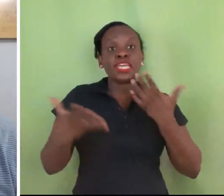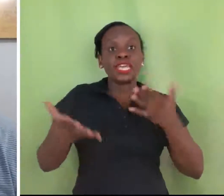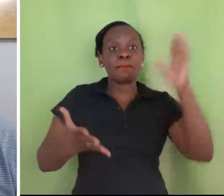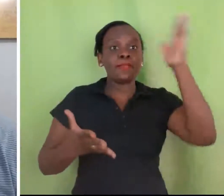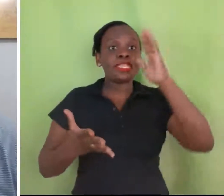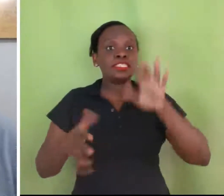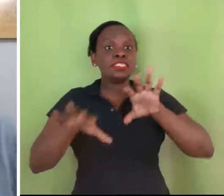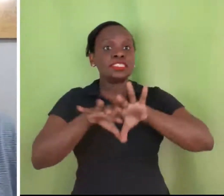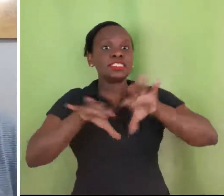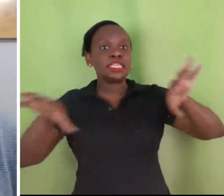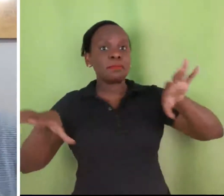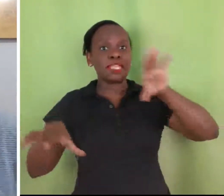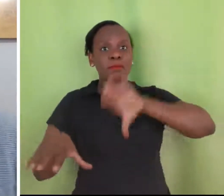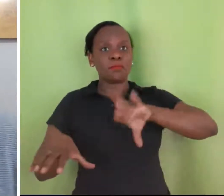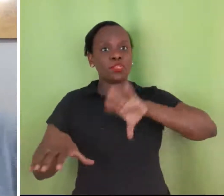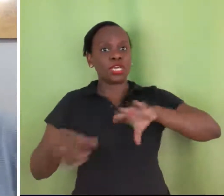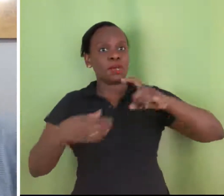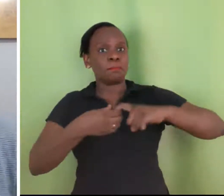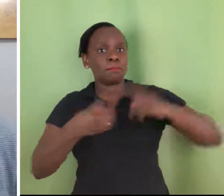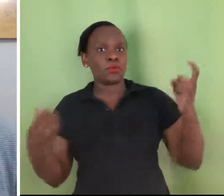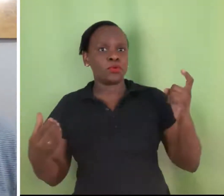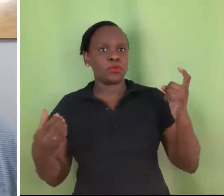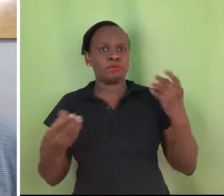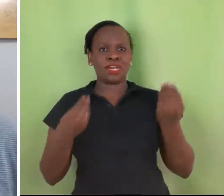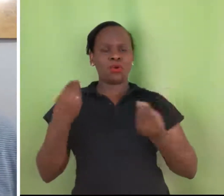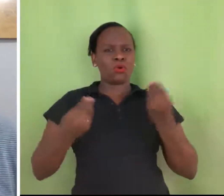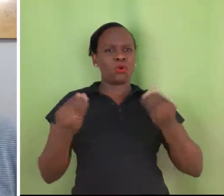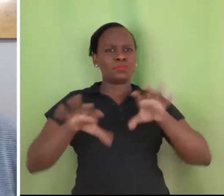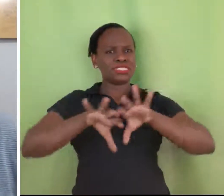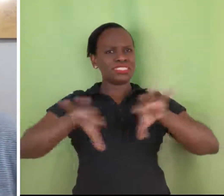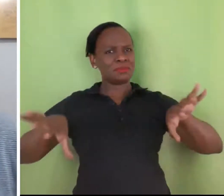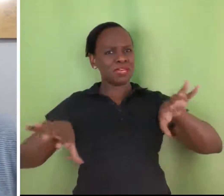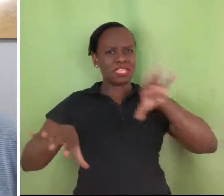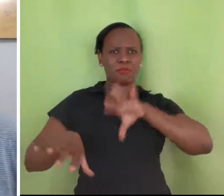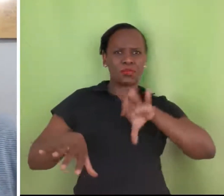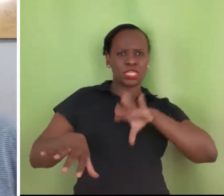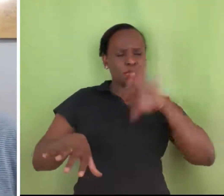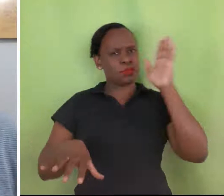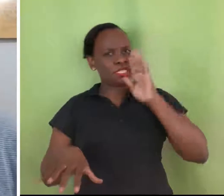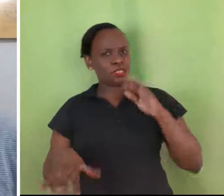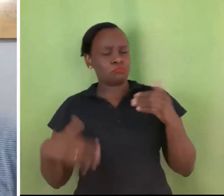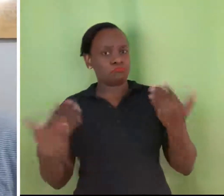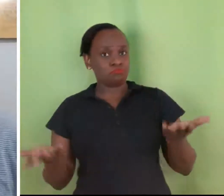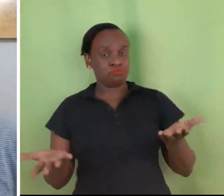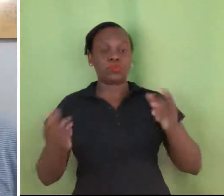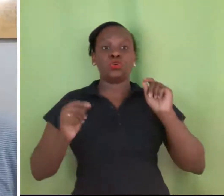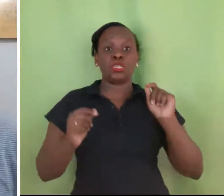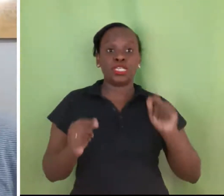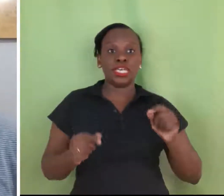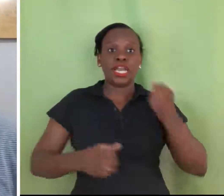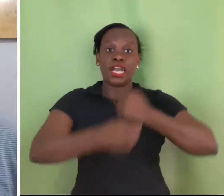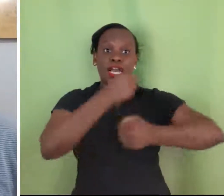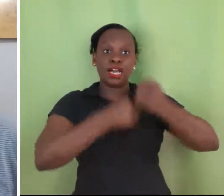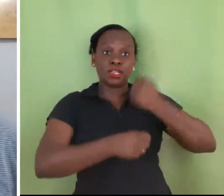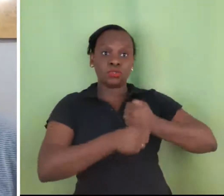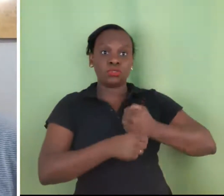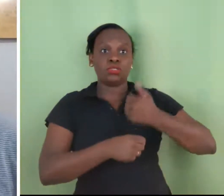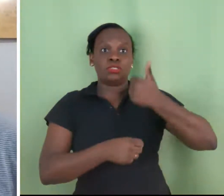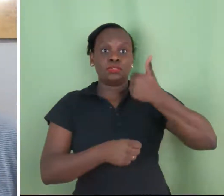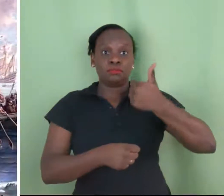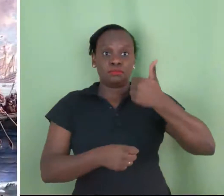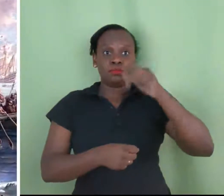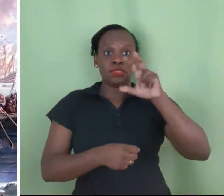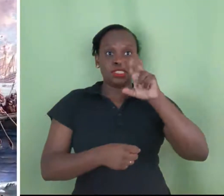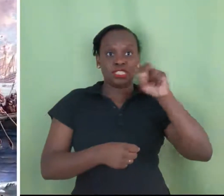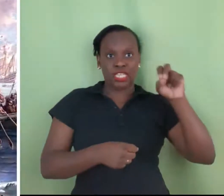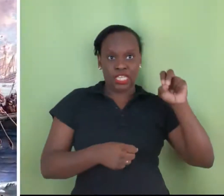separar o Brasil de Portugal, né? Mas como assim, professor, separar o Brasil de Portugal? Acontece que de 1500, né, no ano